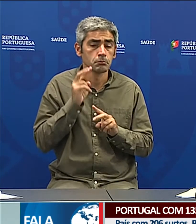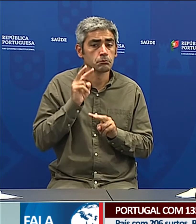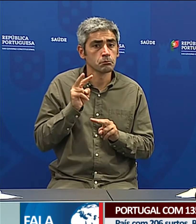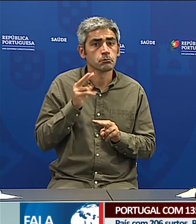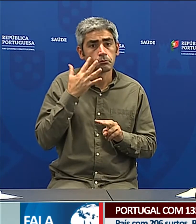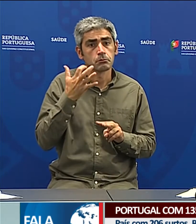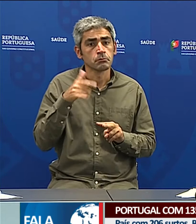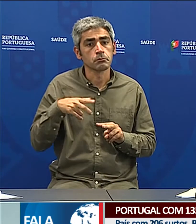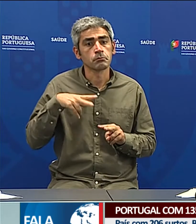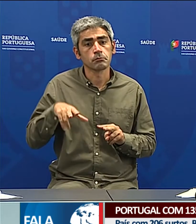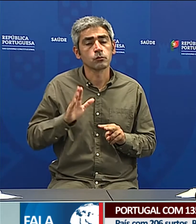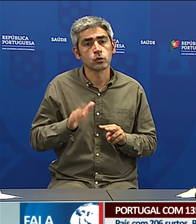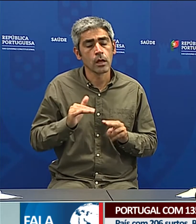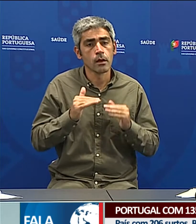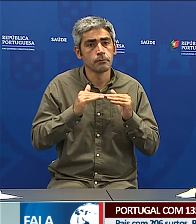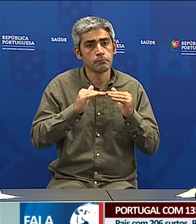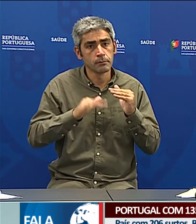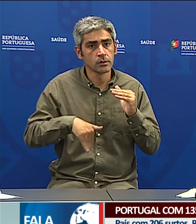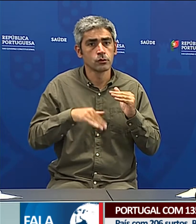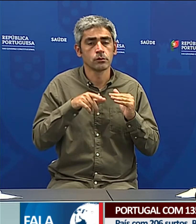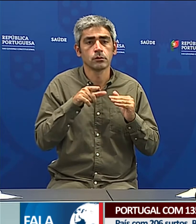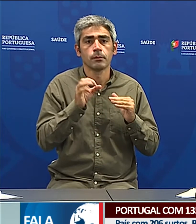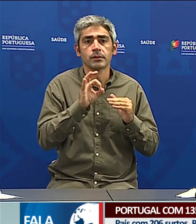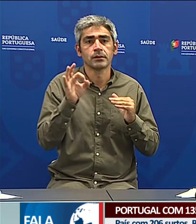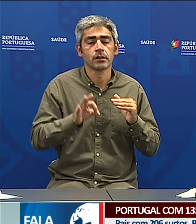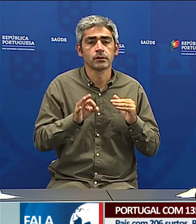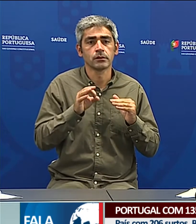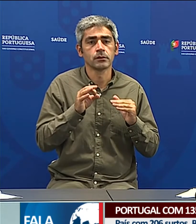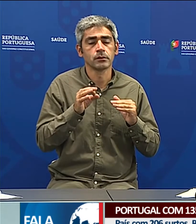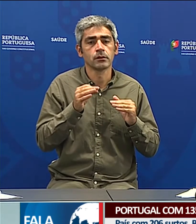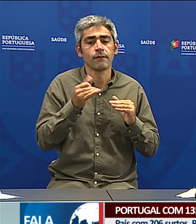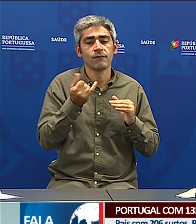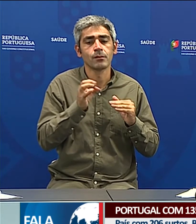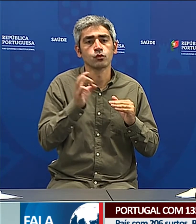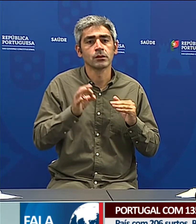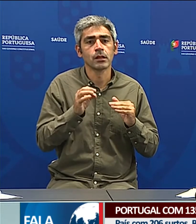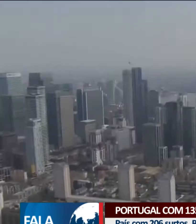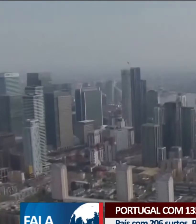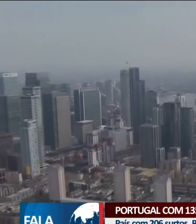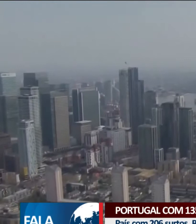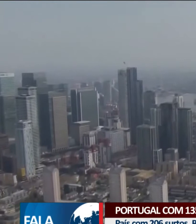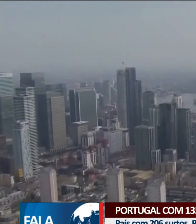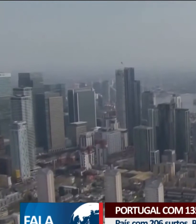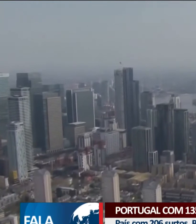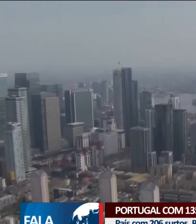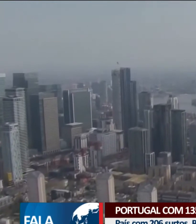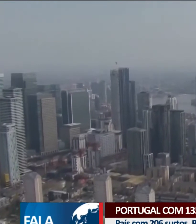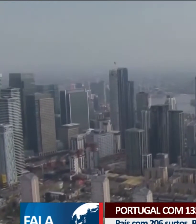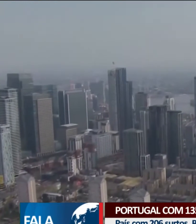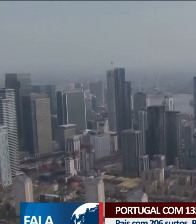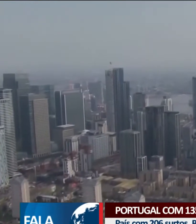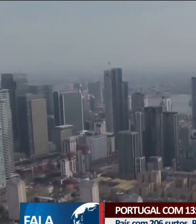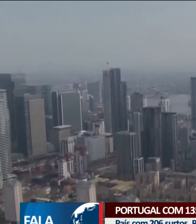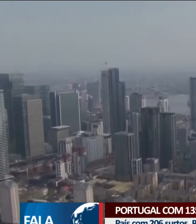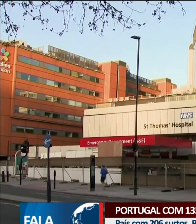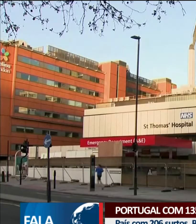mostra que Portugal está já abaixo de uma taxa de incidência de 20 por 100 mil habitantes. Confrontada com a notícia de que o